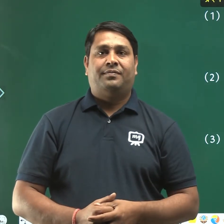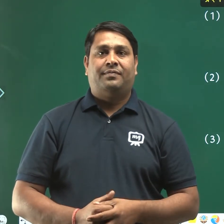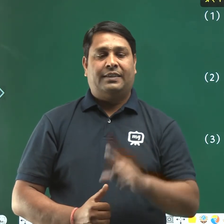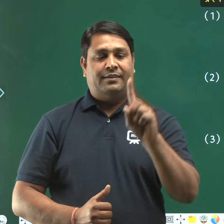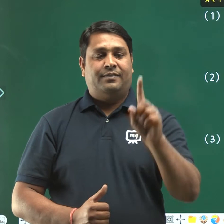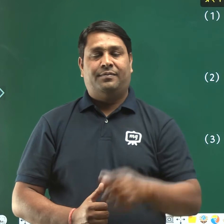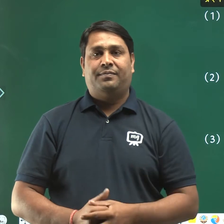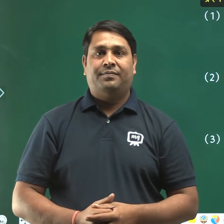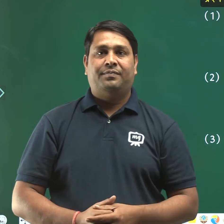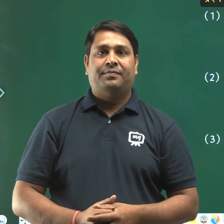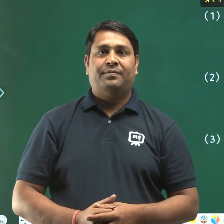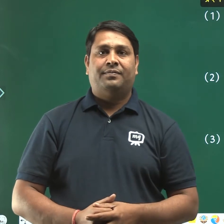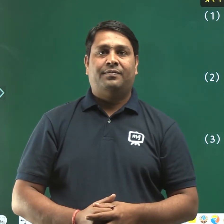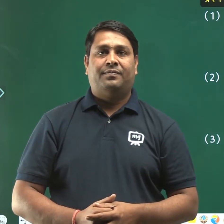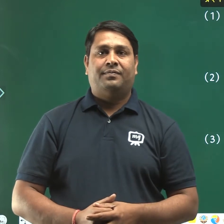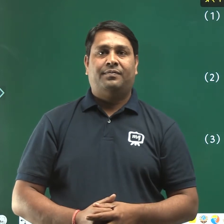एक